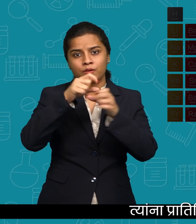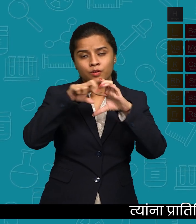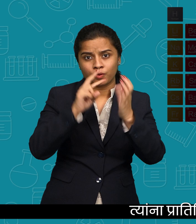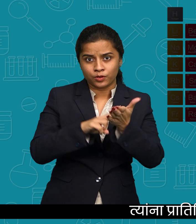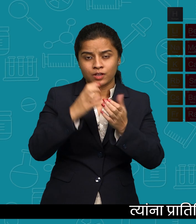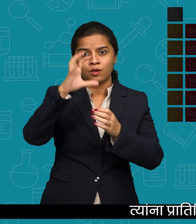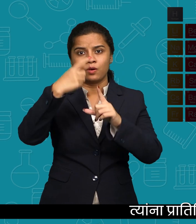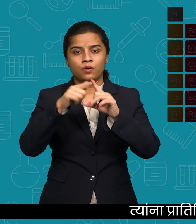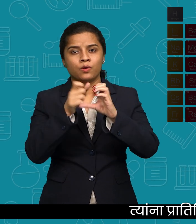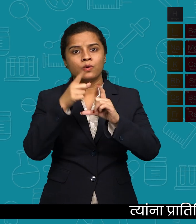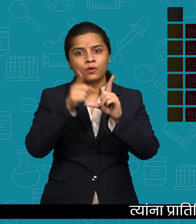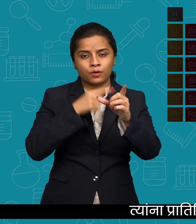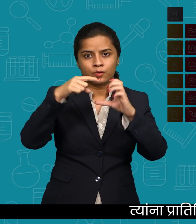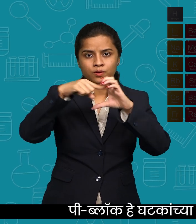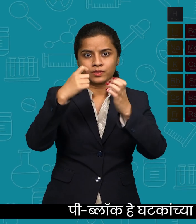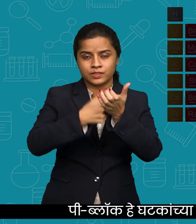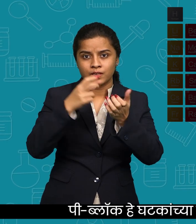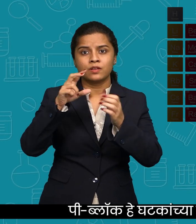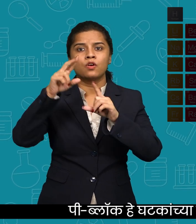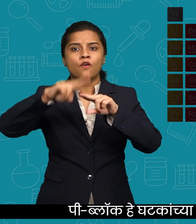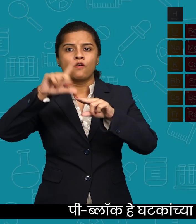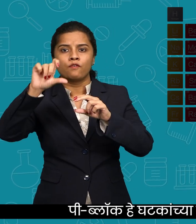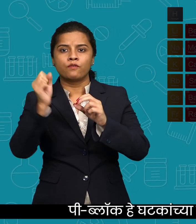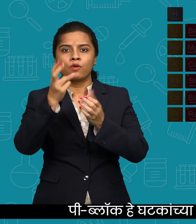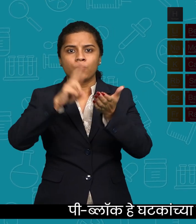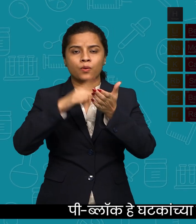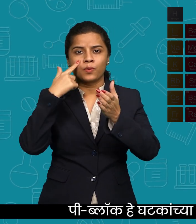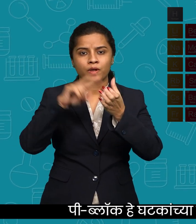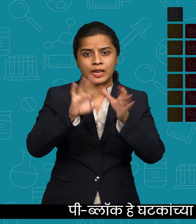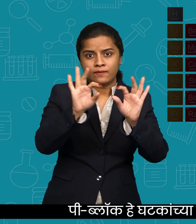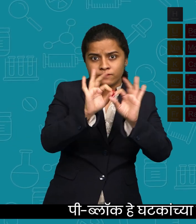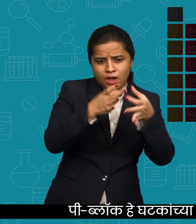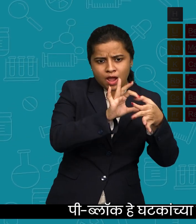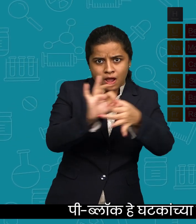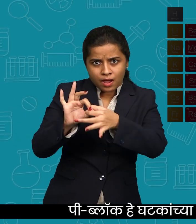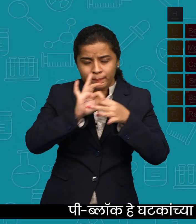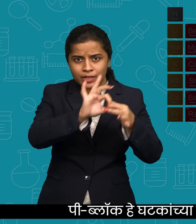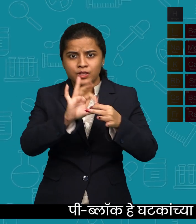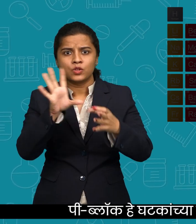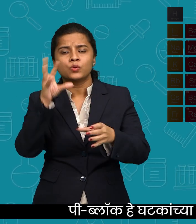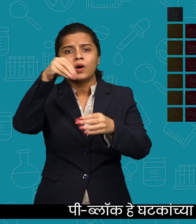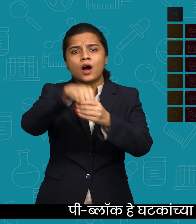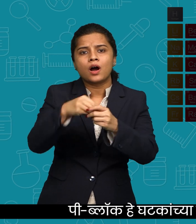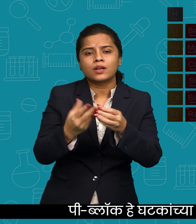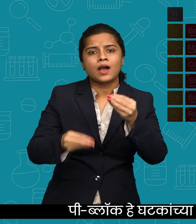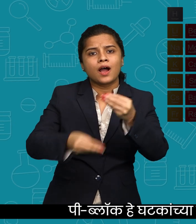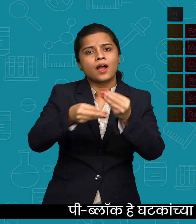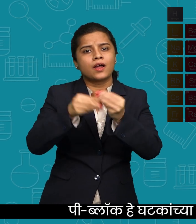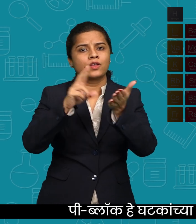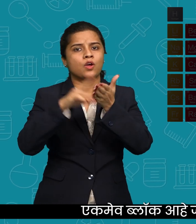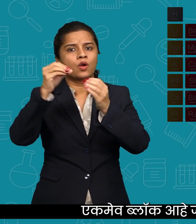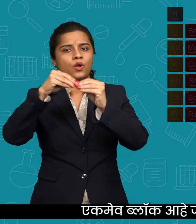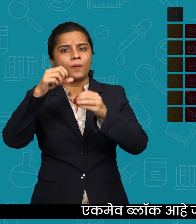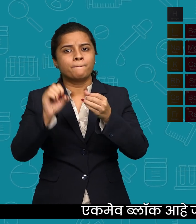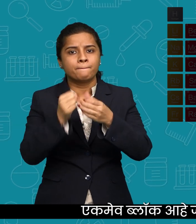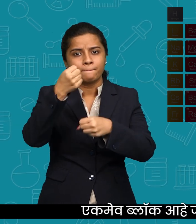त्यांना प्रातिनिधिक घटक असेही म्हणतात. पी ब्लॉक हे घटकांच्या सर्वात मोठ्या विविधतेचे घर आहे आणि